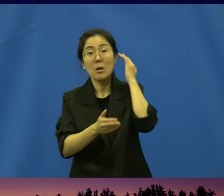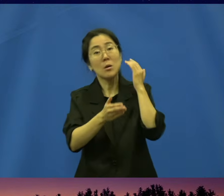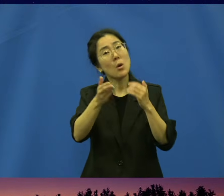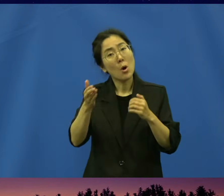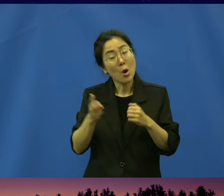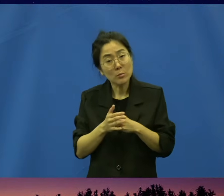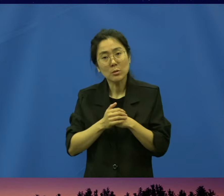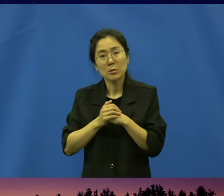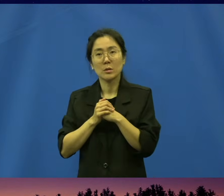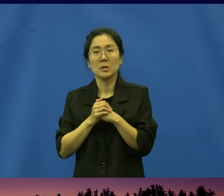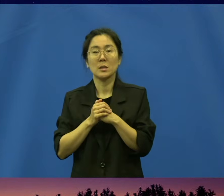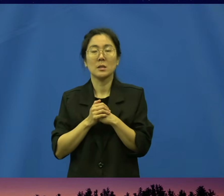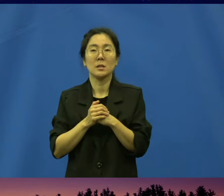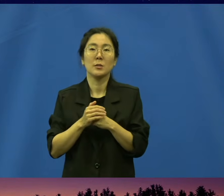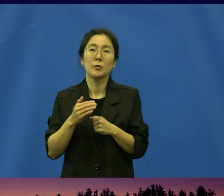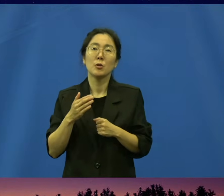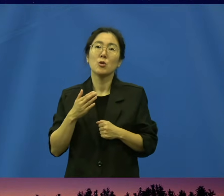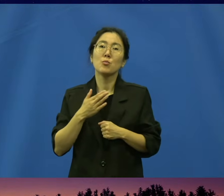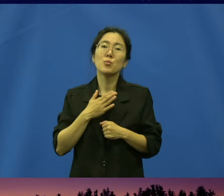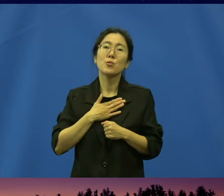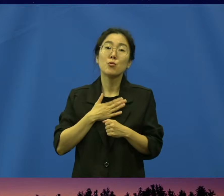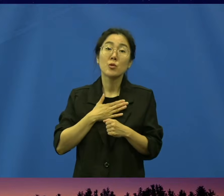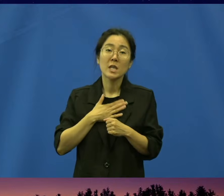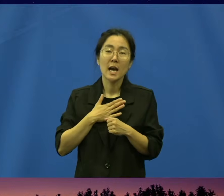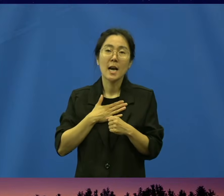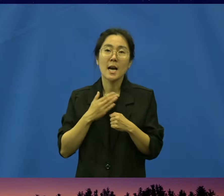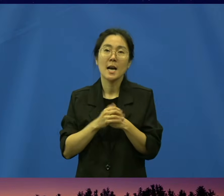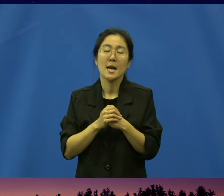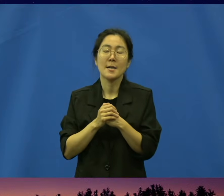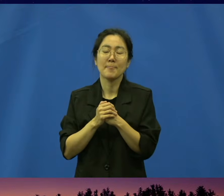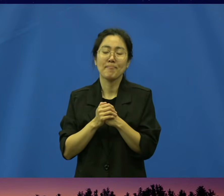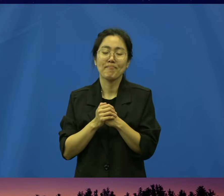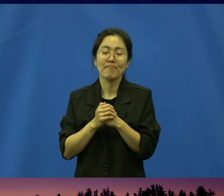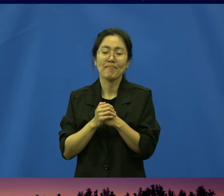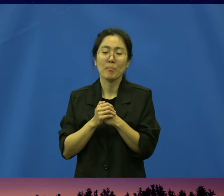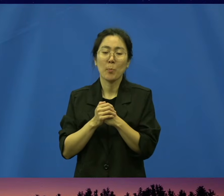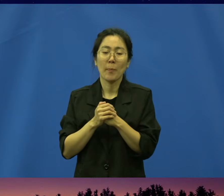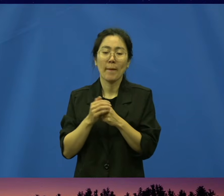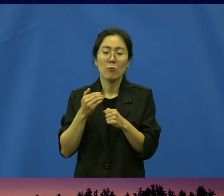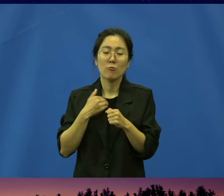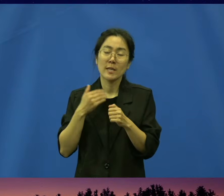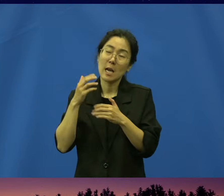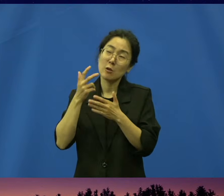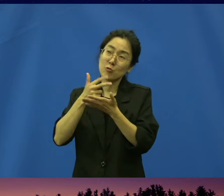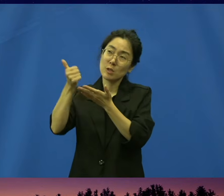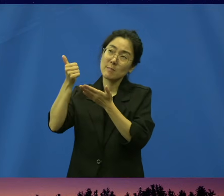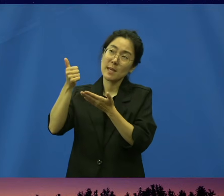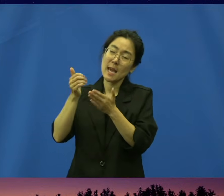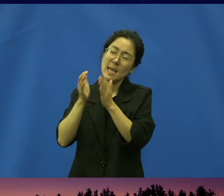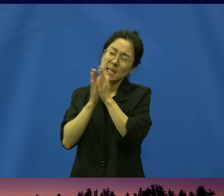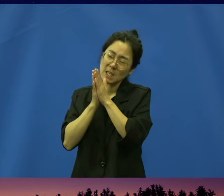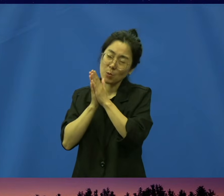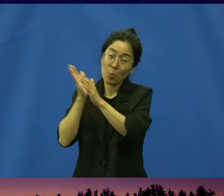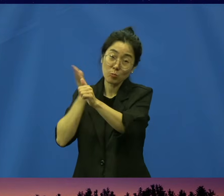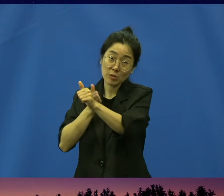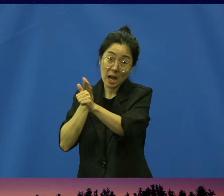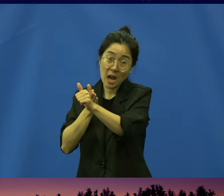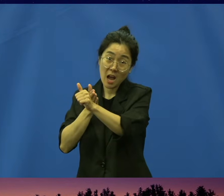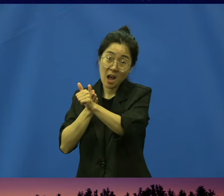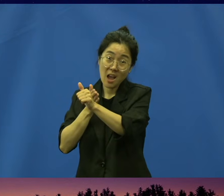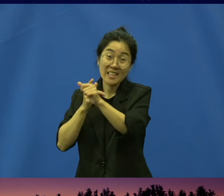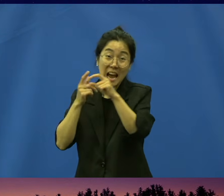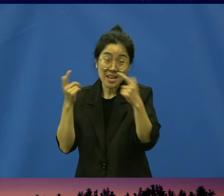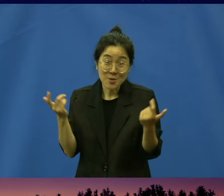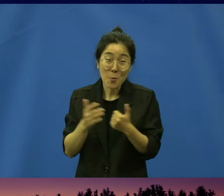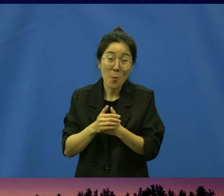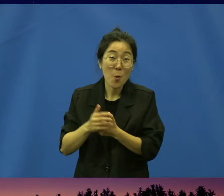주님께 드리는 기도라기보다도 주님께서 우리를 위하여 기도하신 것이 무엇인가. 그러면 기도의 제목이